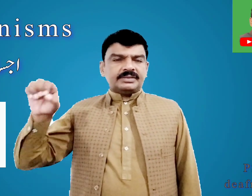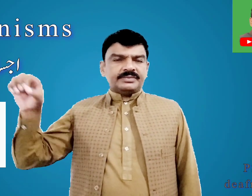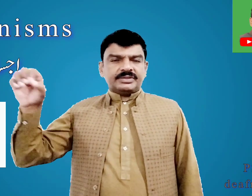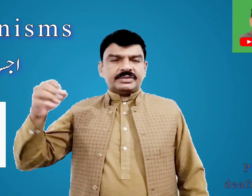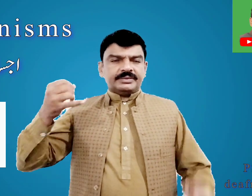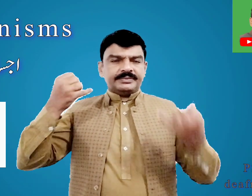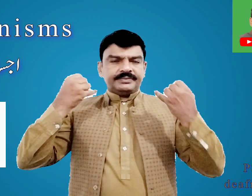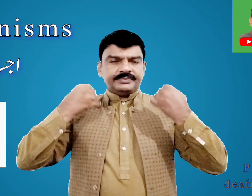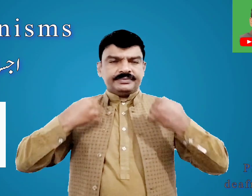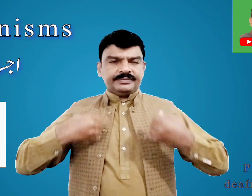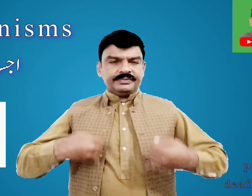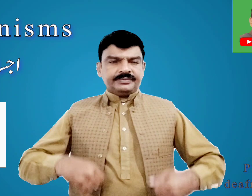organisms